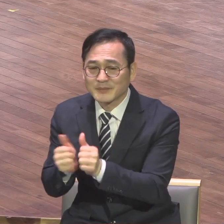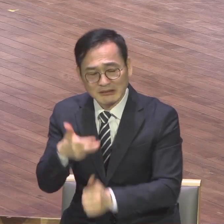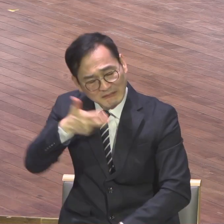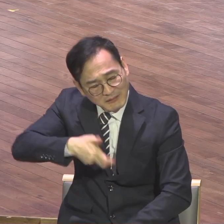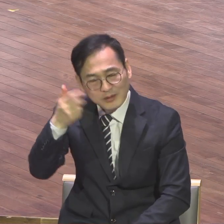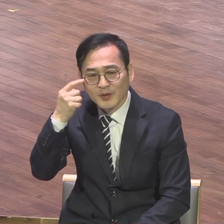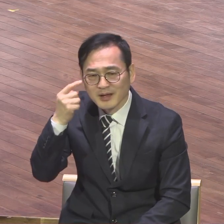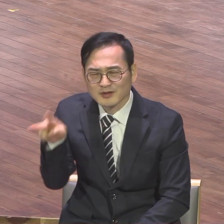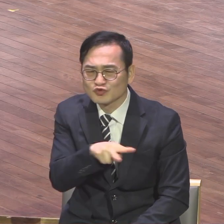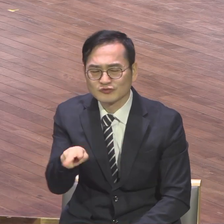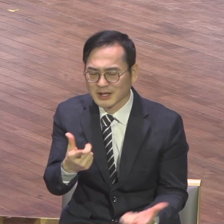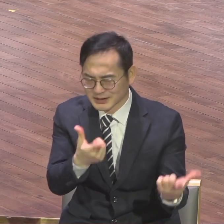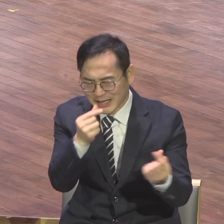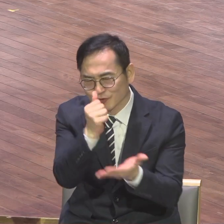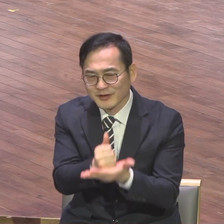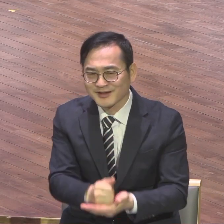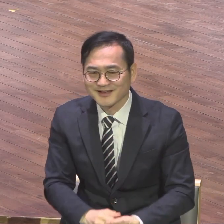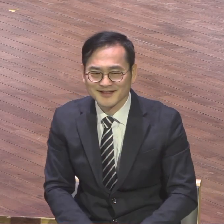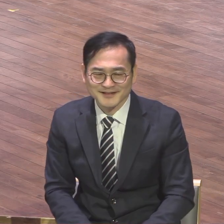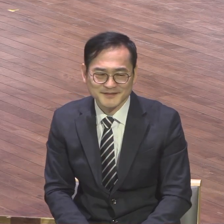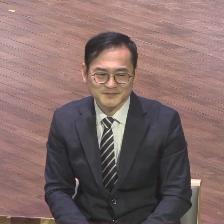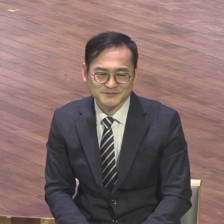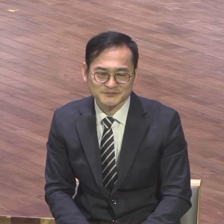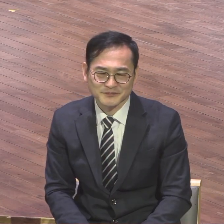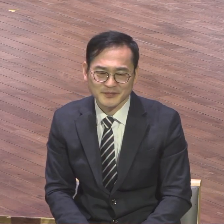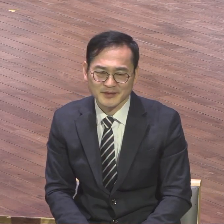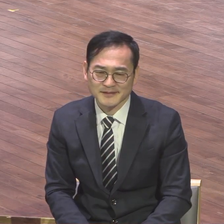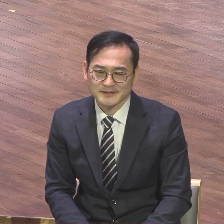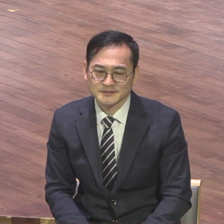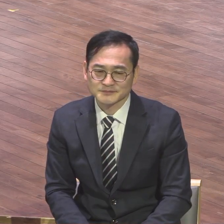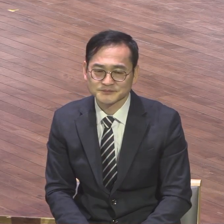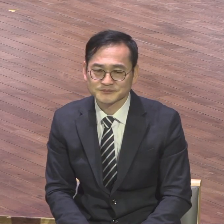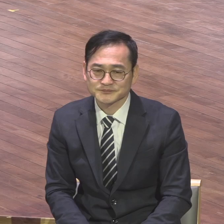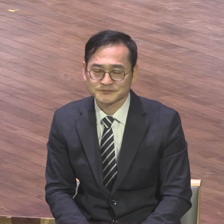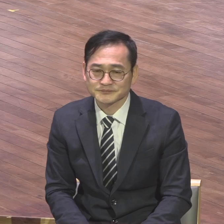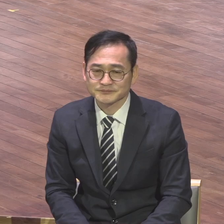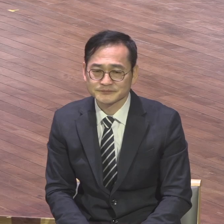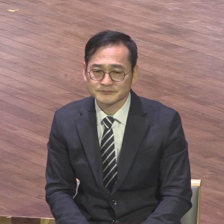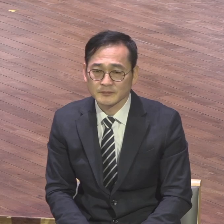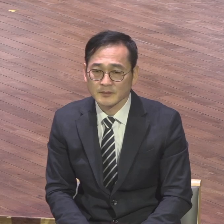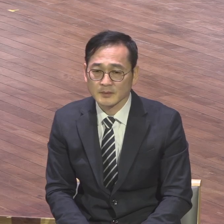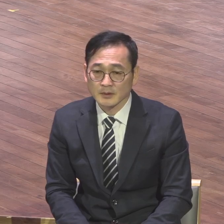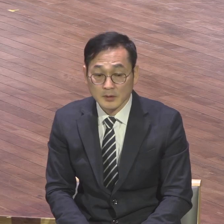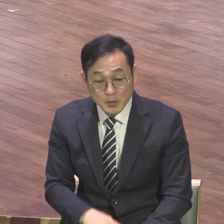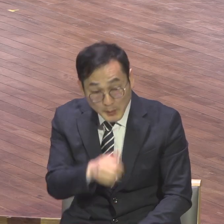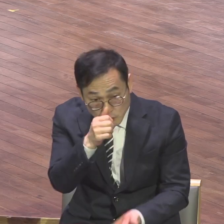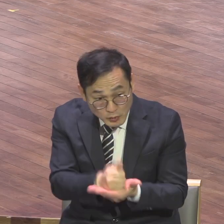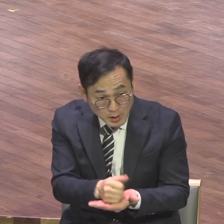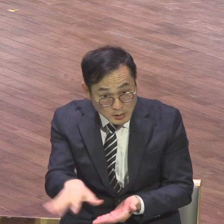아닙니까? 그럼 어떻게 그리스도 증인의 삶을 살아요?